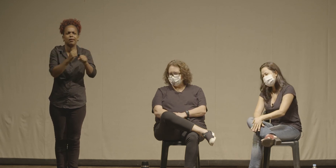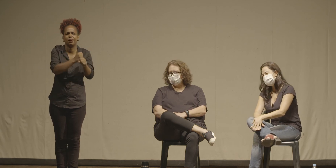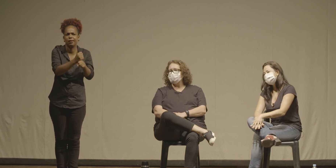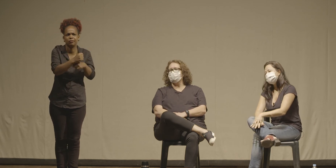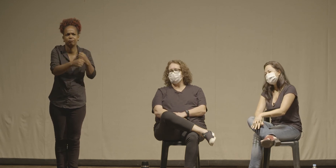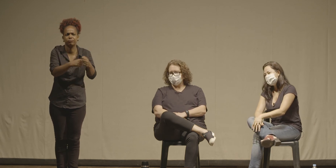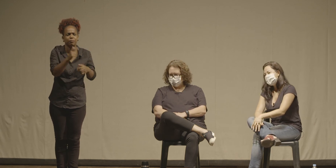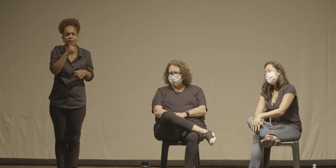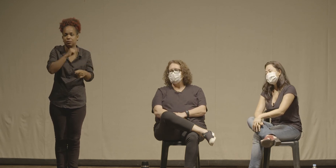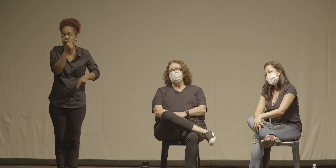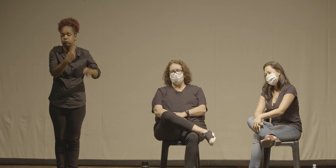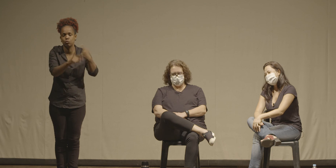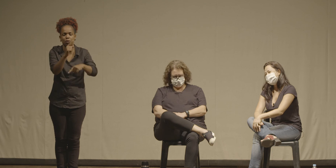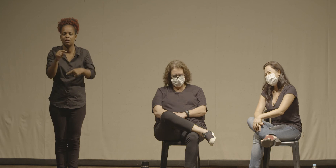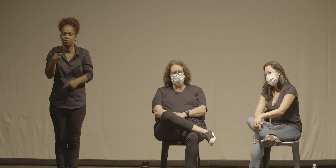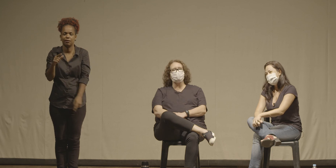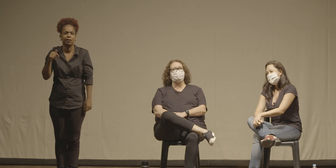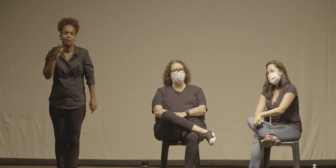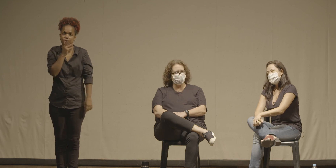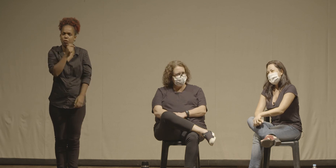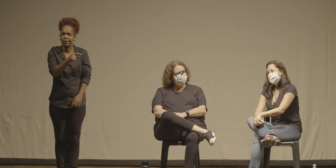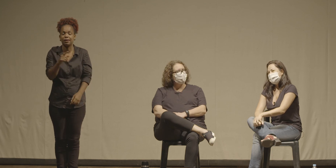lá, quantos anos, né? Exato. Então,